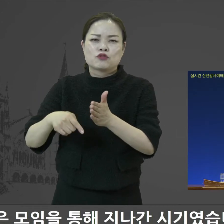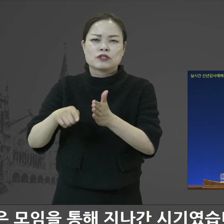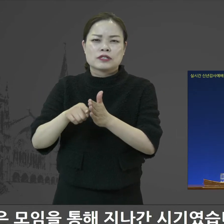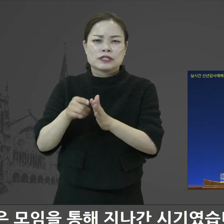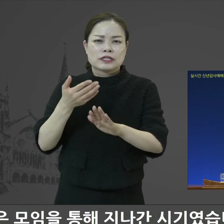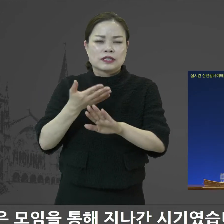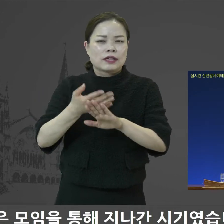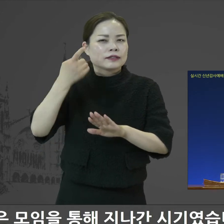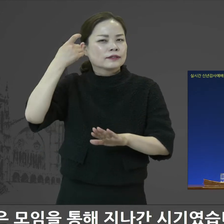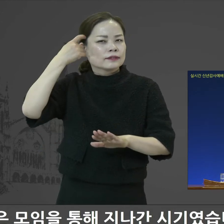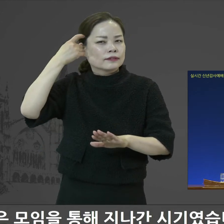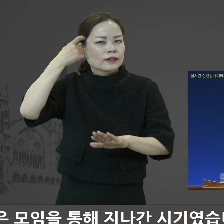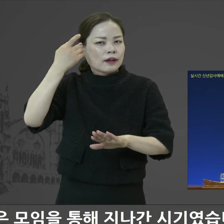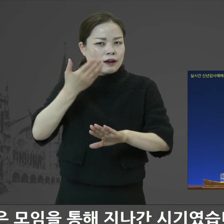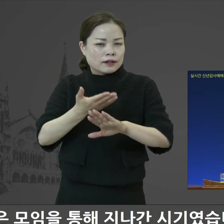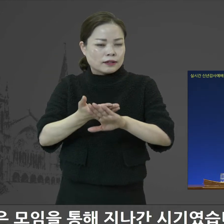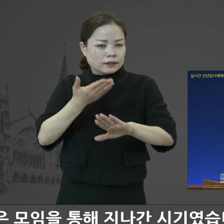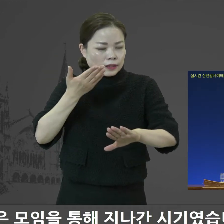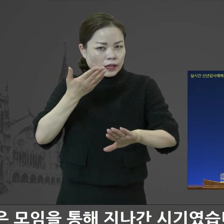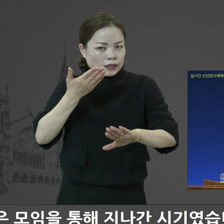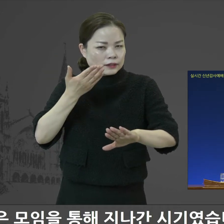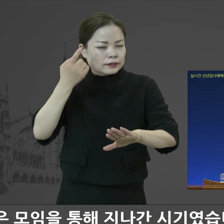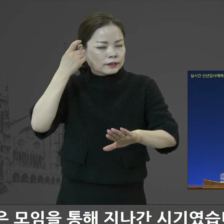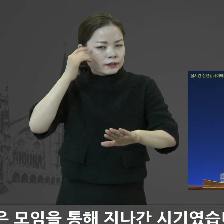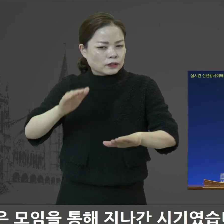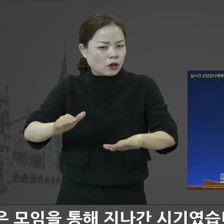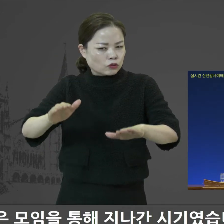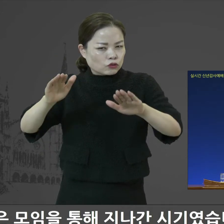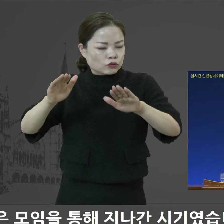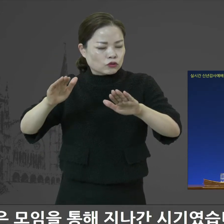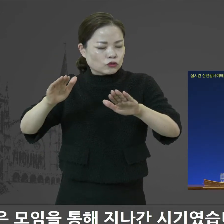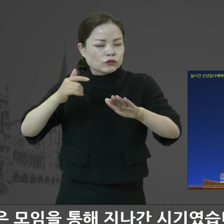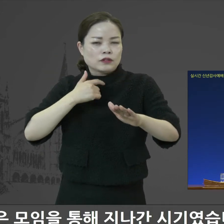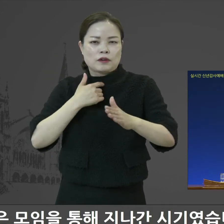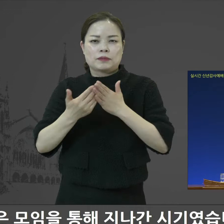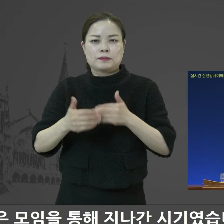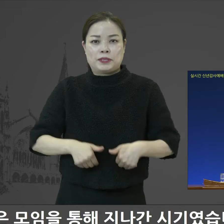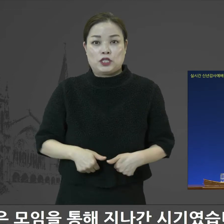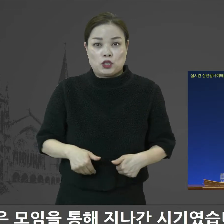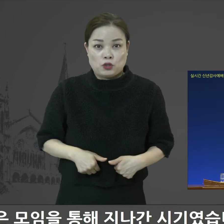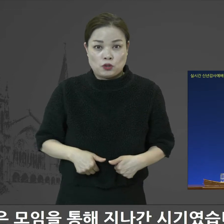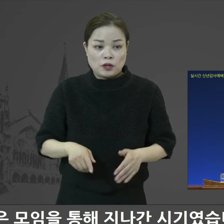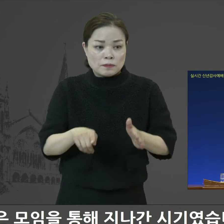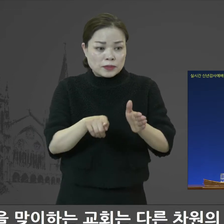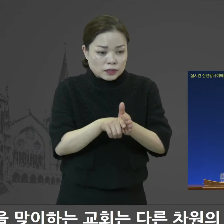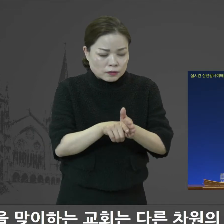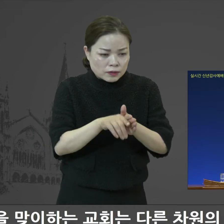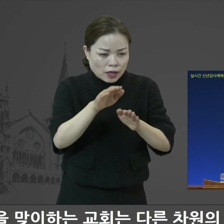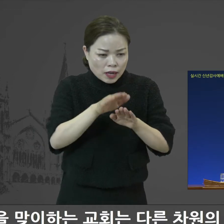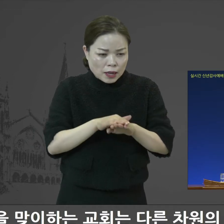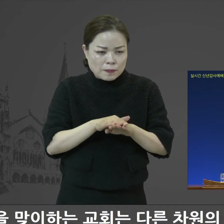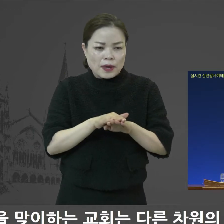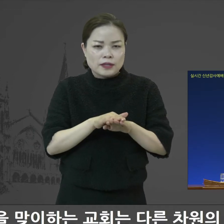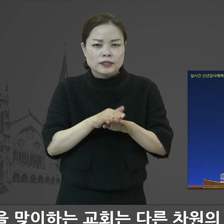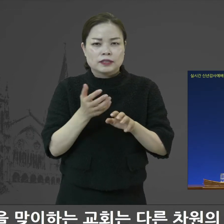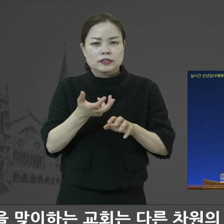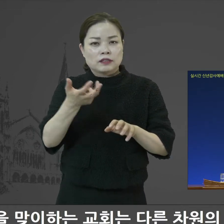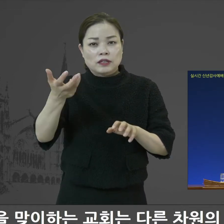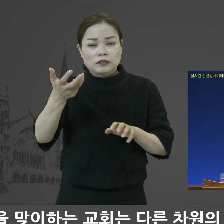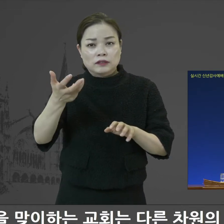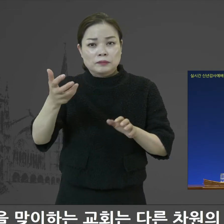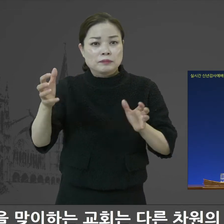다른 차원의 성숙을 경험해야 됩니다. 믿음은 예배당을 떠나서 형성이 될 수